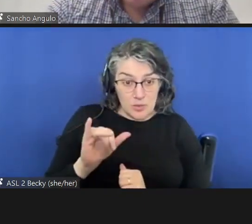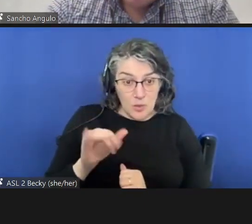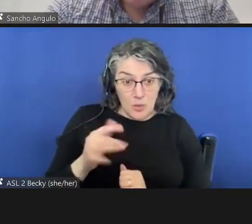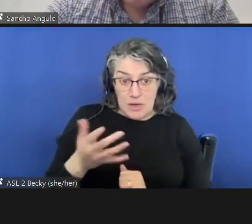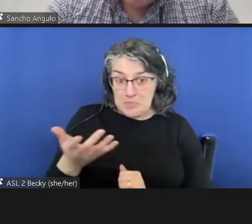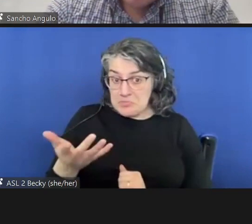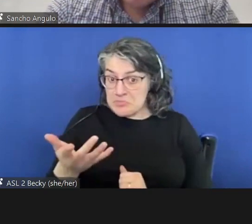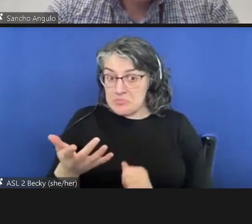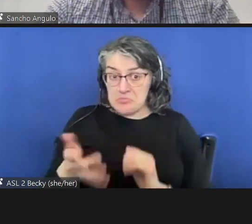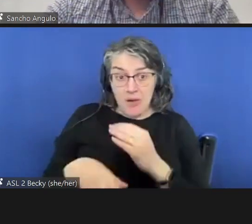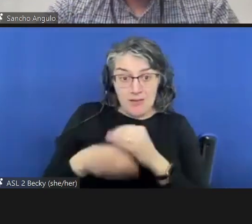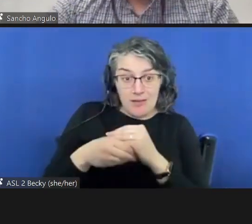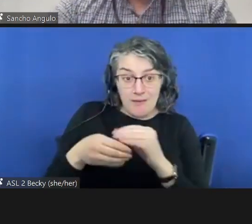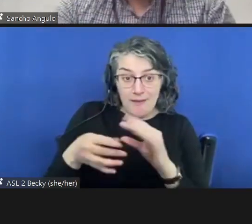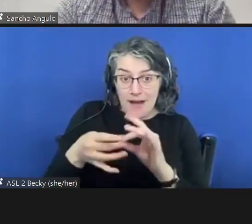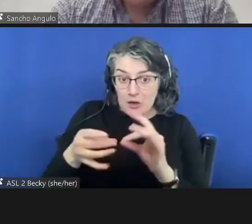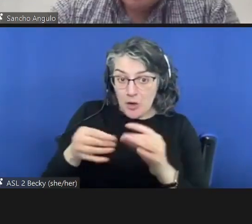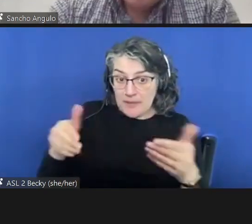you just listening?